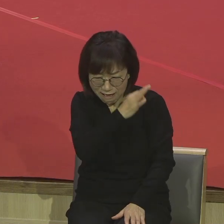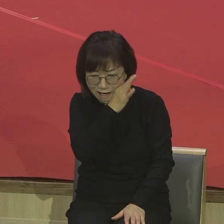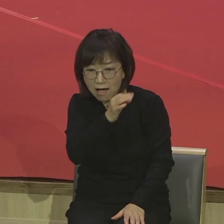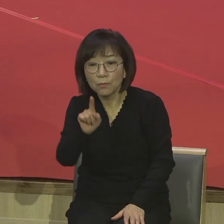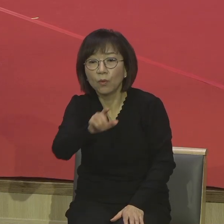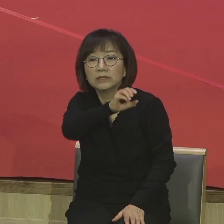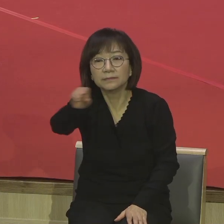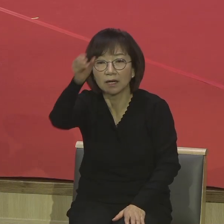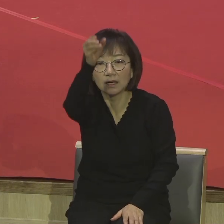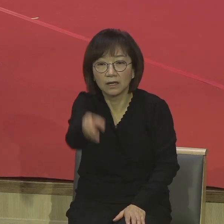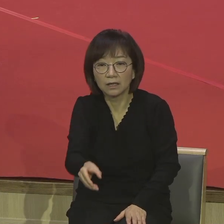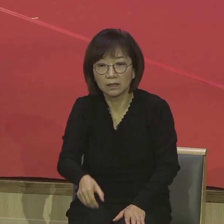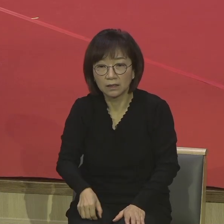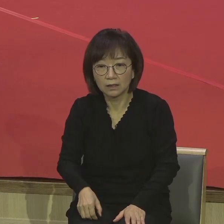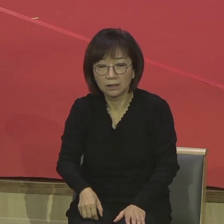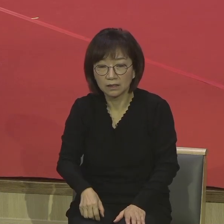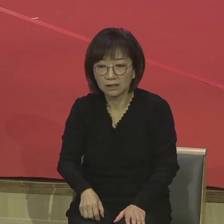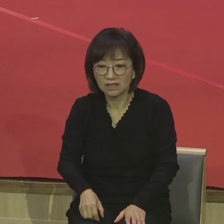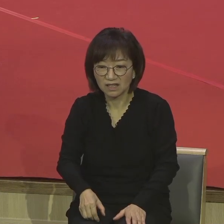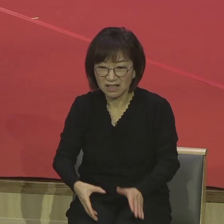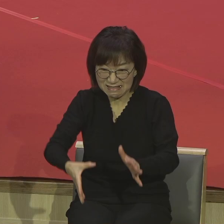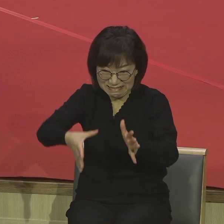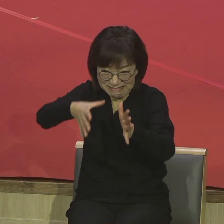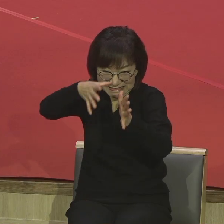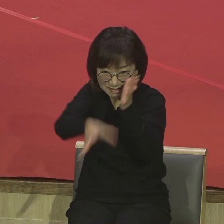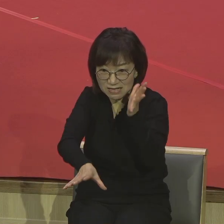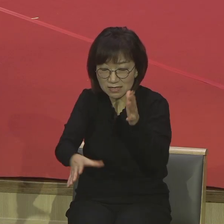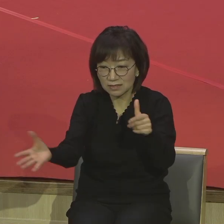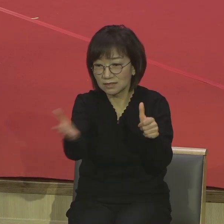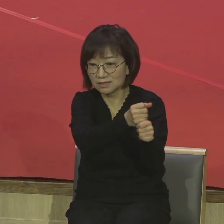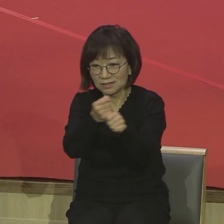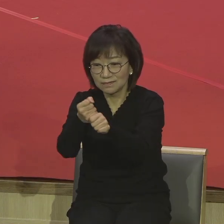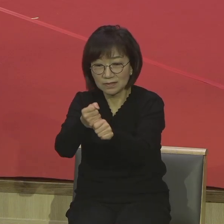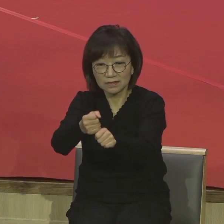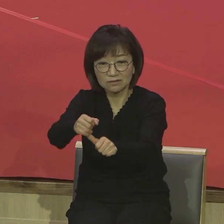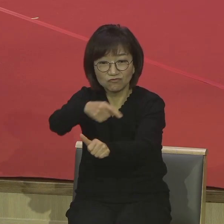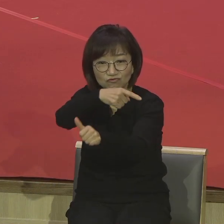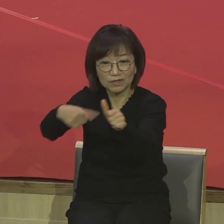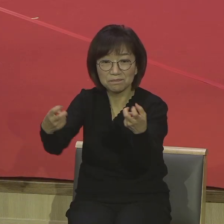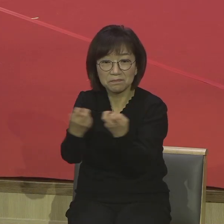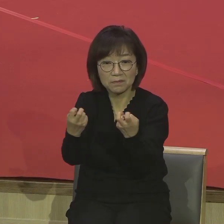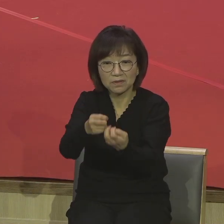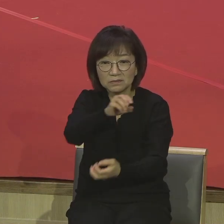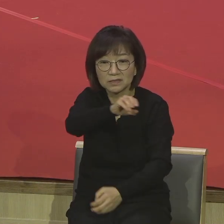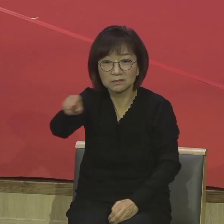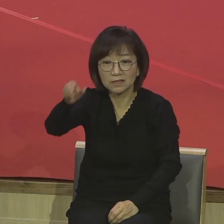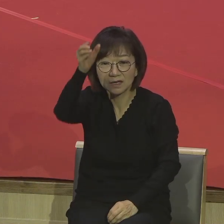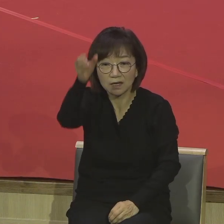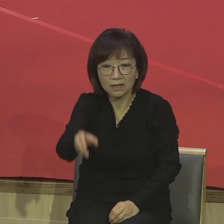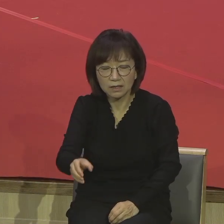가지고 인류를 구원하겠다, 도대체 이해가 안 되는 방법이